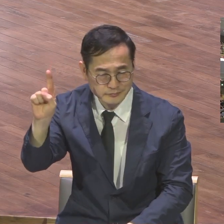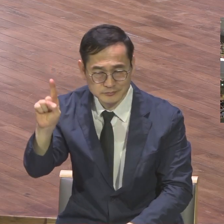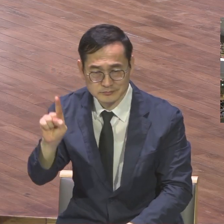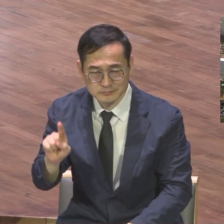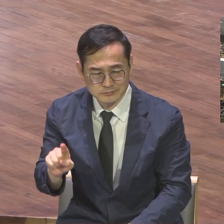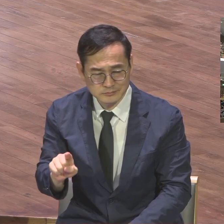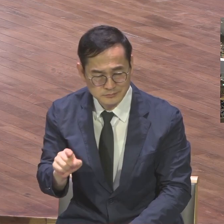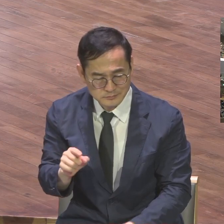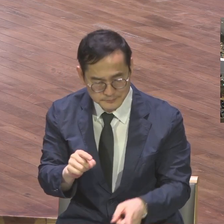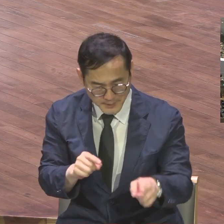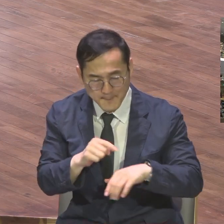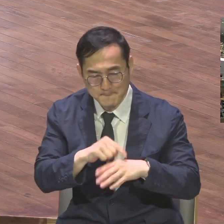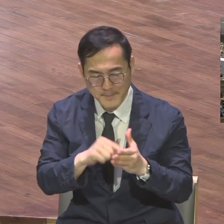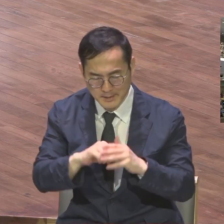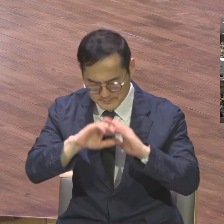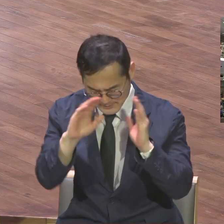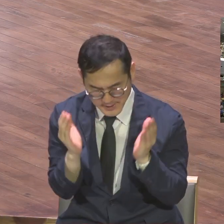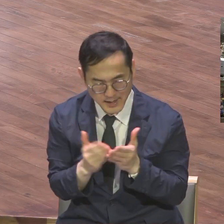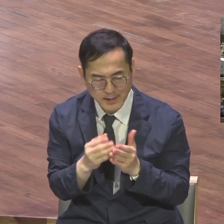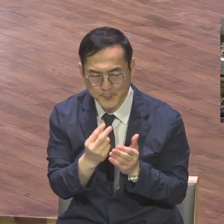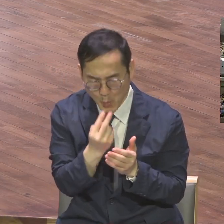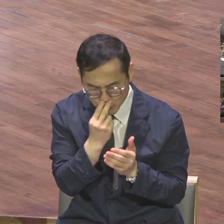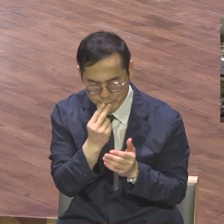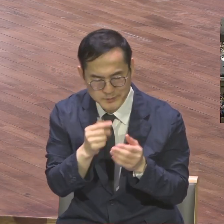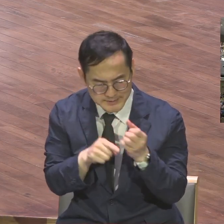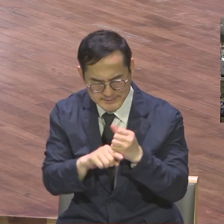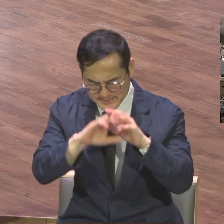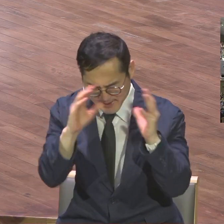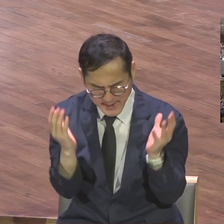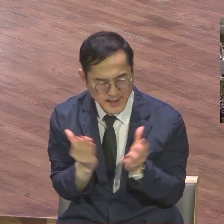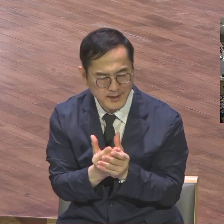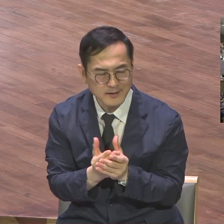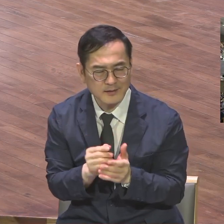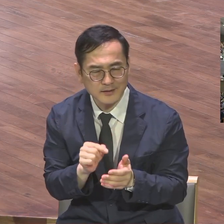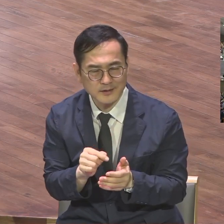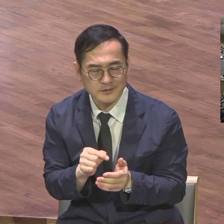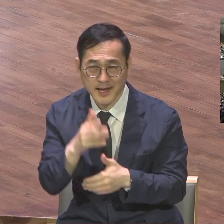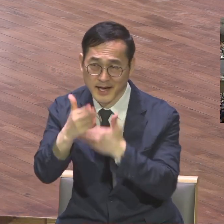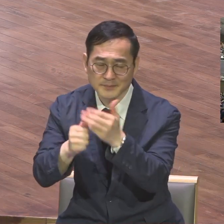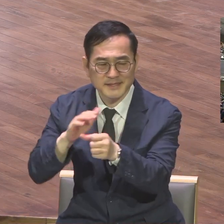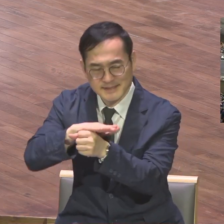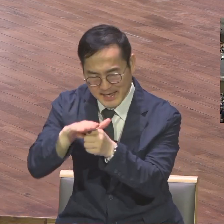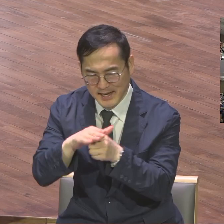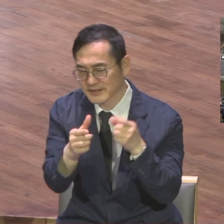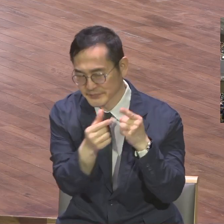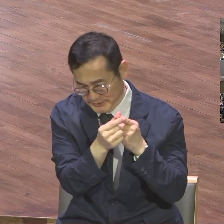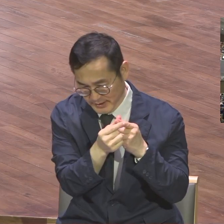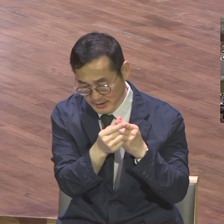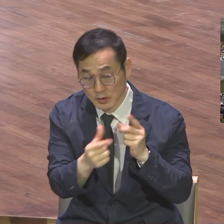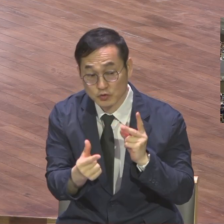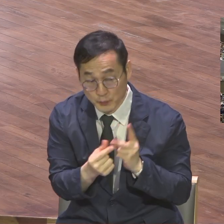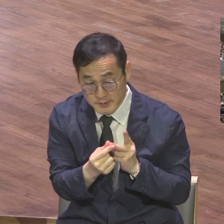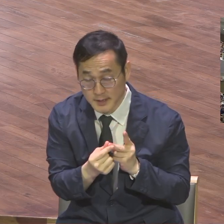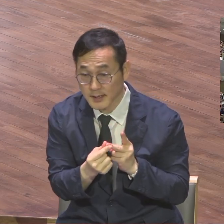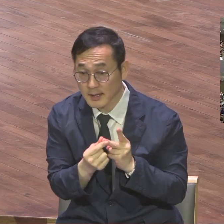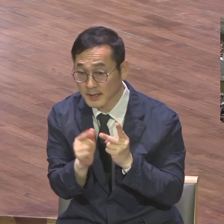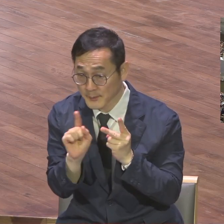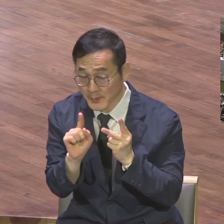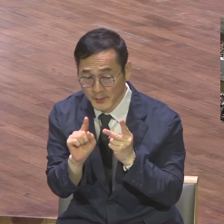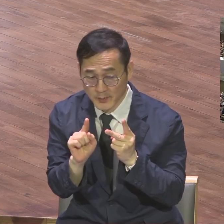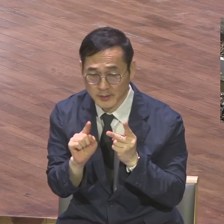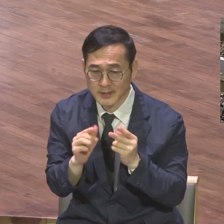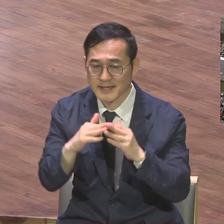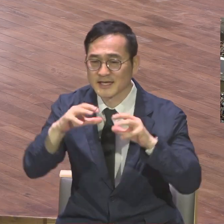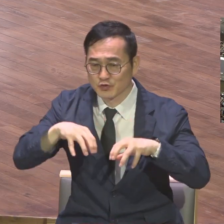마음을 다하고 목숨을 다하고 뜻을 다하고 힘을 다하여 주 너의 하나님을 사랑하라 하신 것이요. 둘째는 이것이니